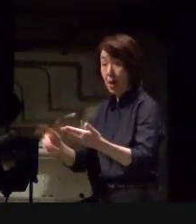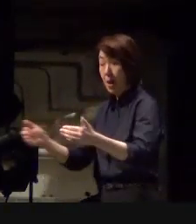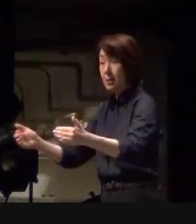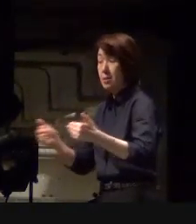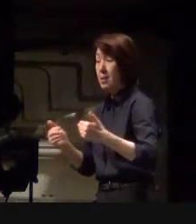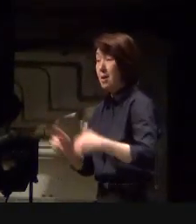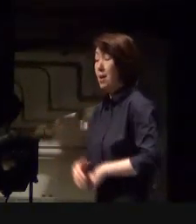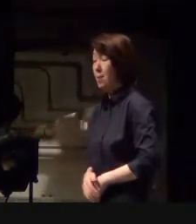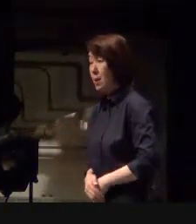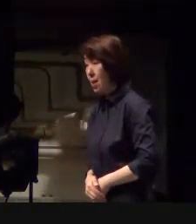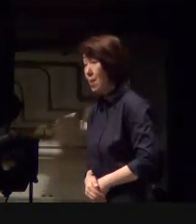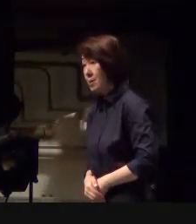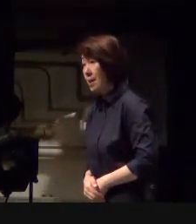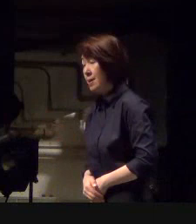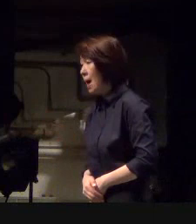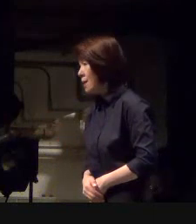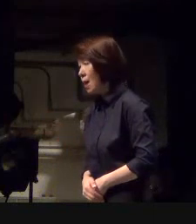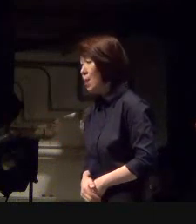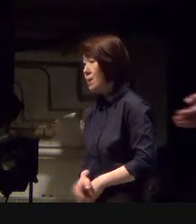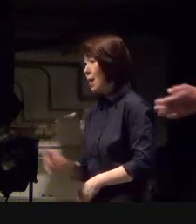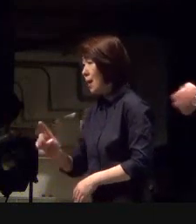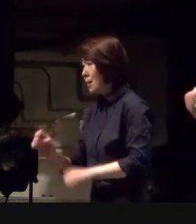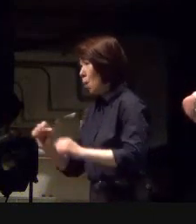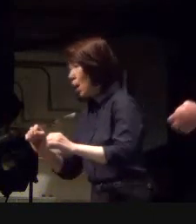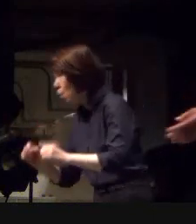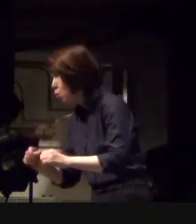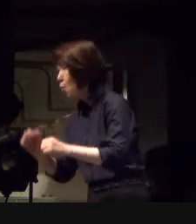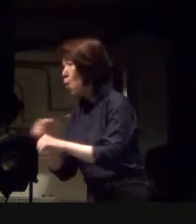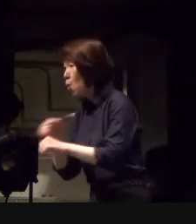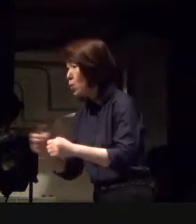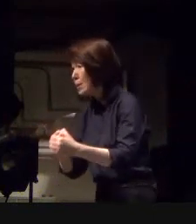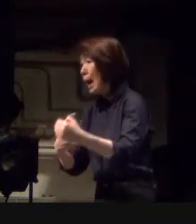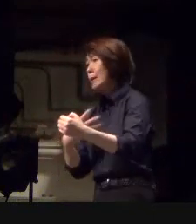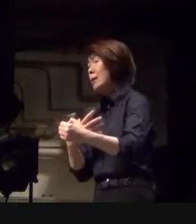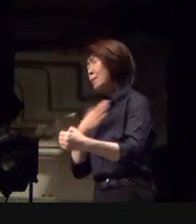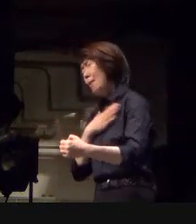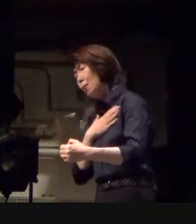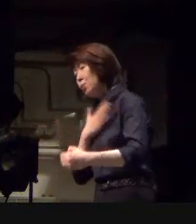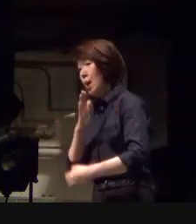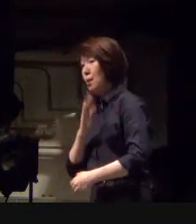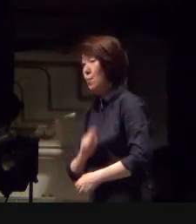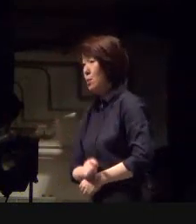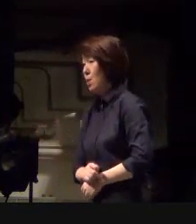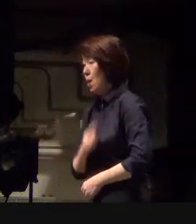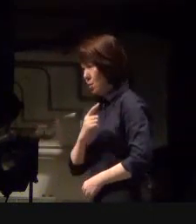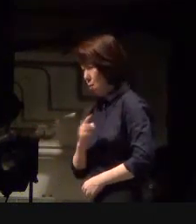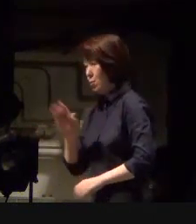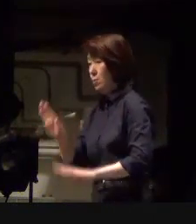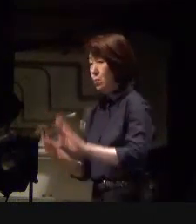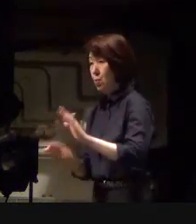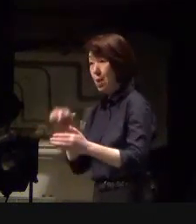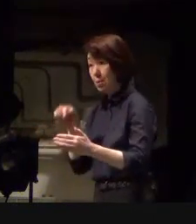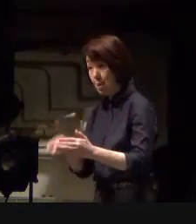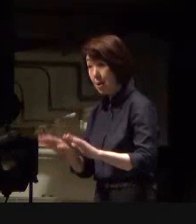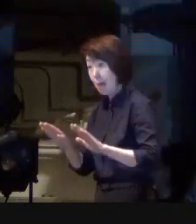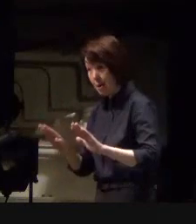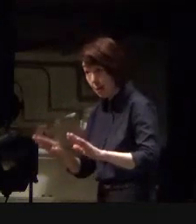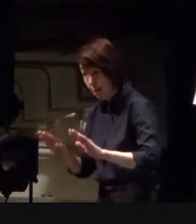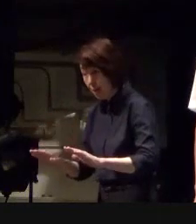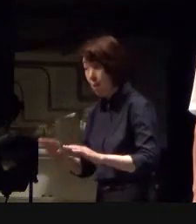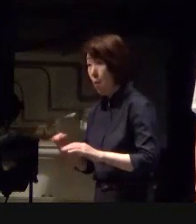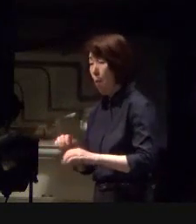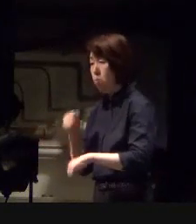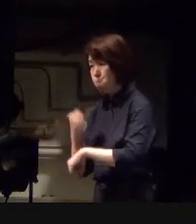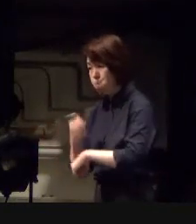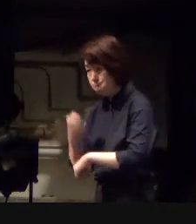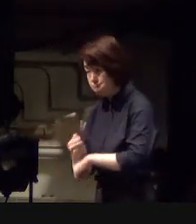が、いかんせん何かをしようと思うと労働者が被爆をするしかないという、そういう状態の中で今でも苦闘が続